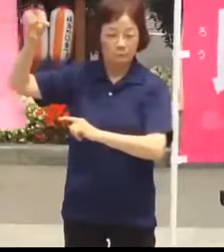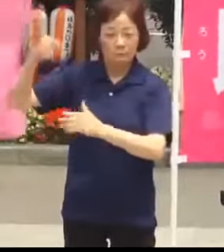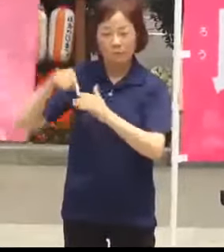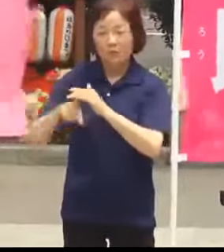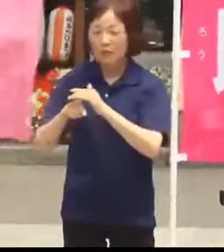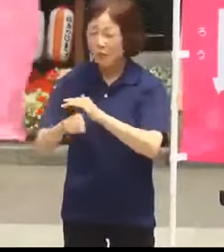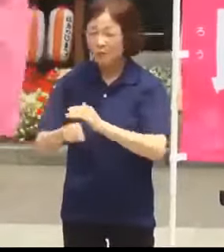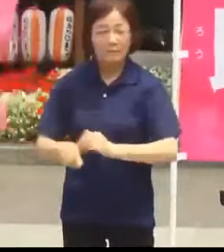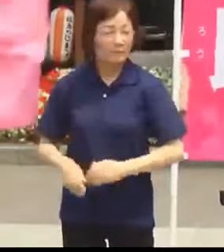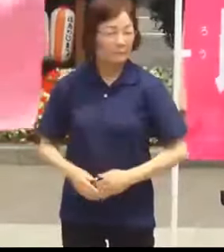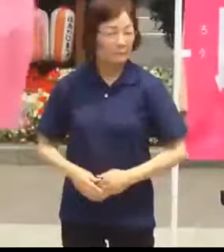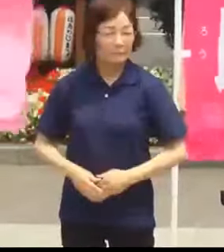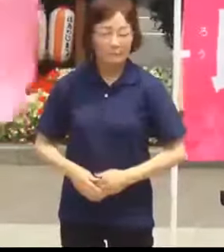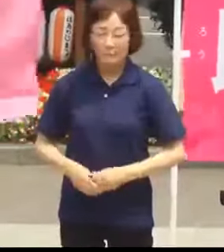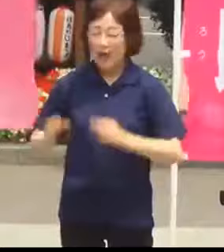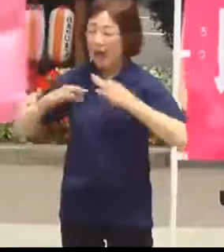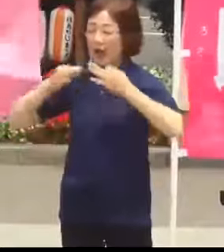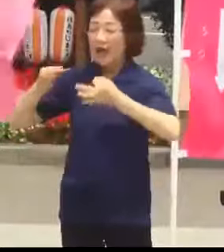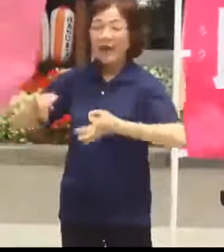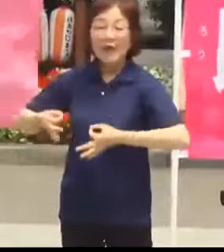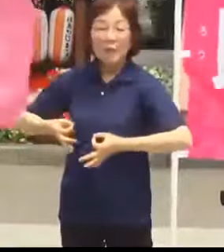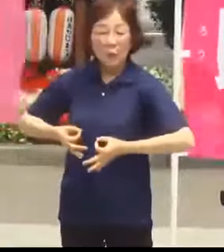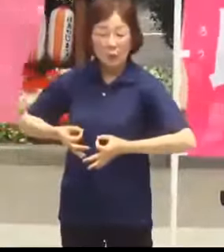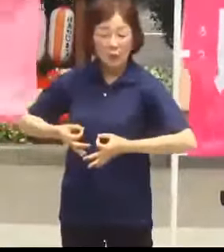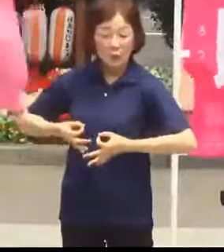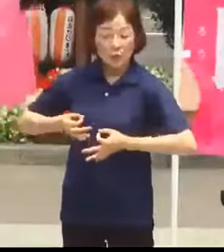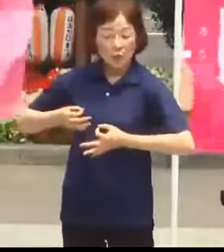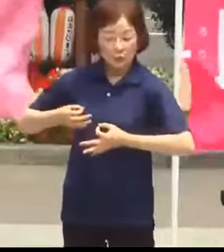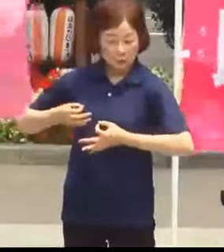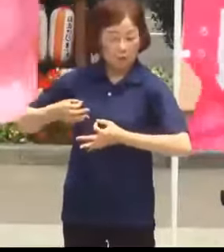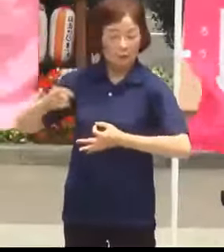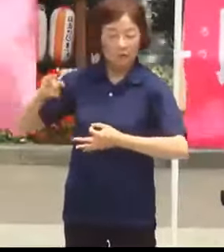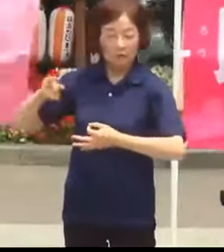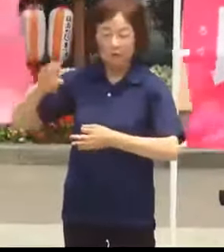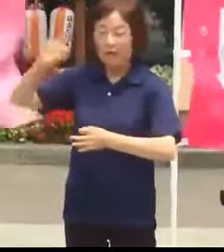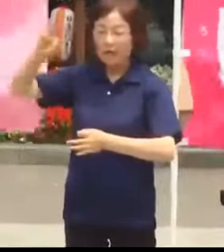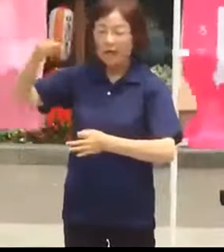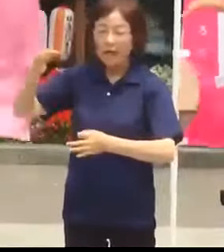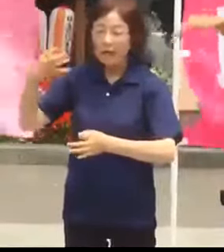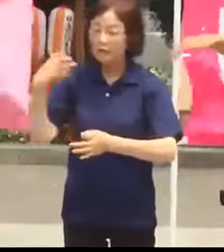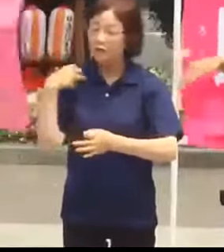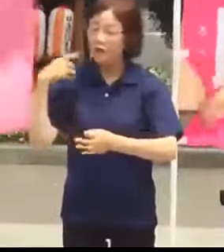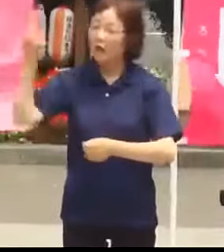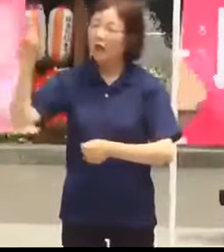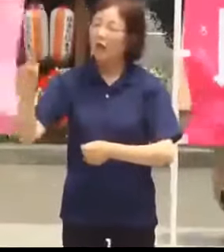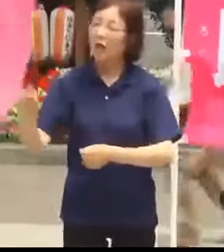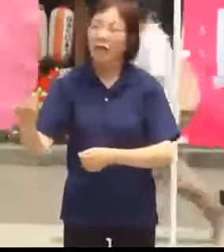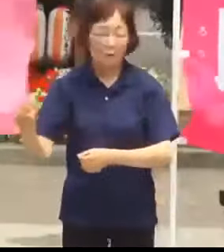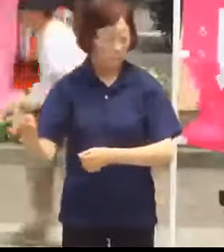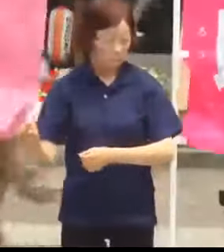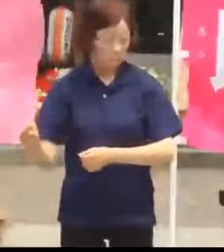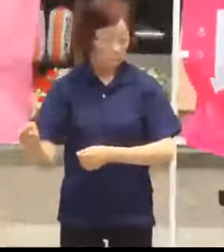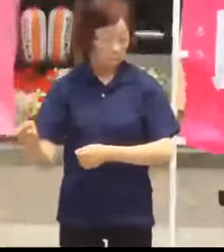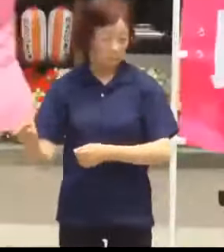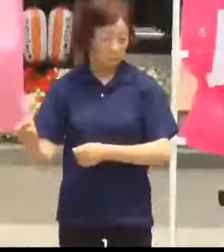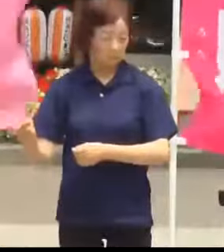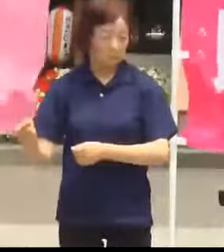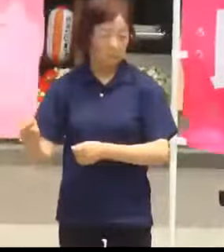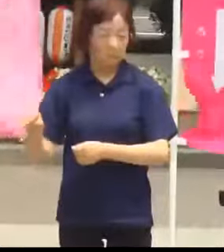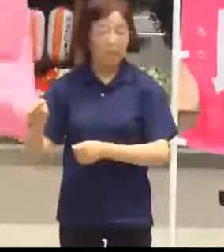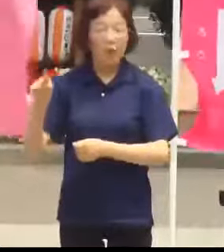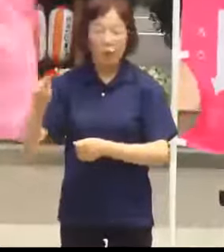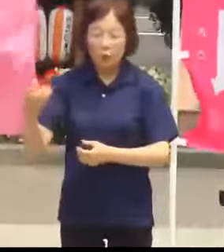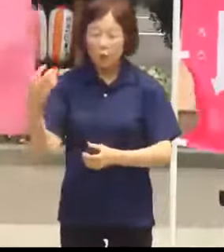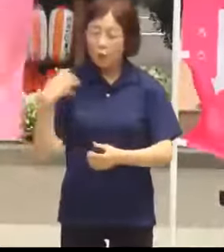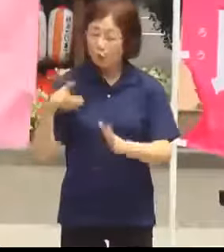どうして引き上げるか金持ちであればあるほど税負担が低くなって言ってんですよ所得税の